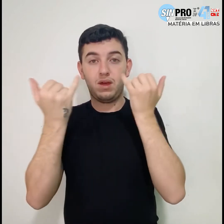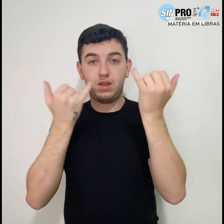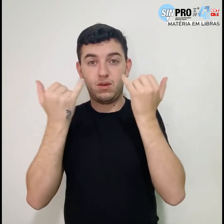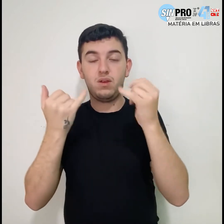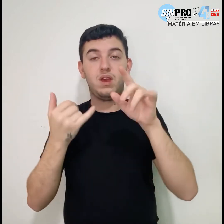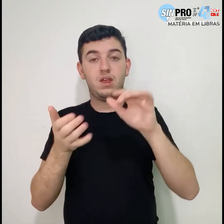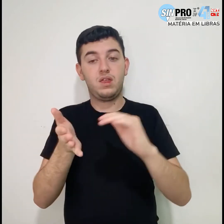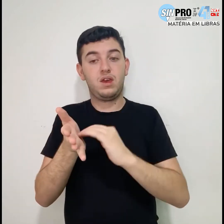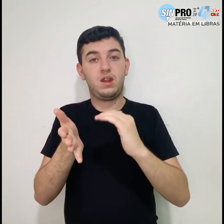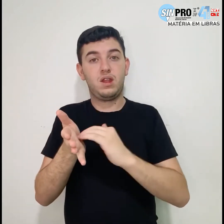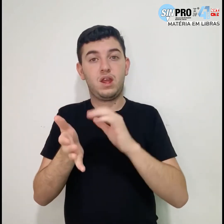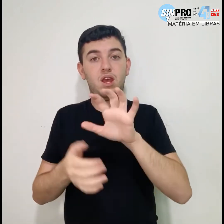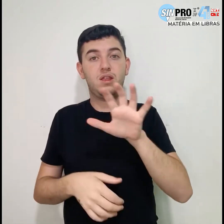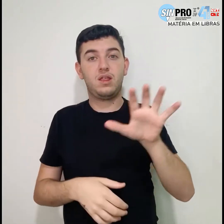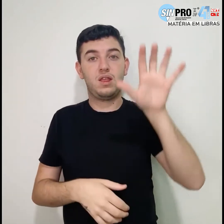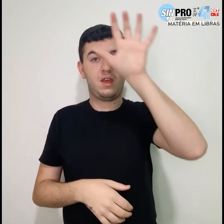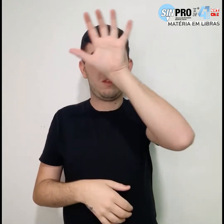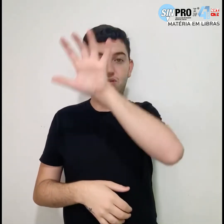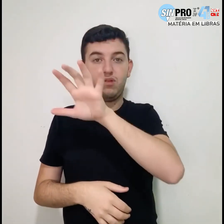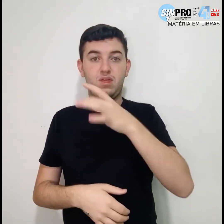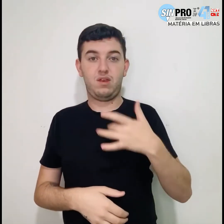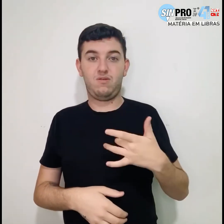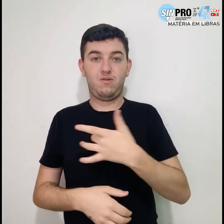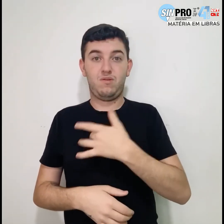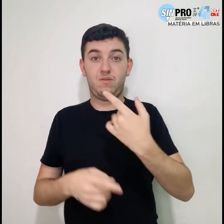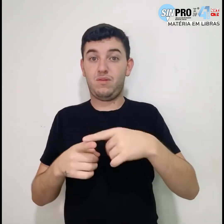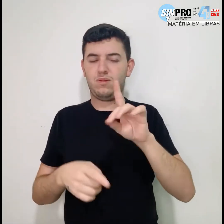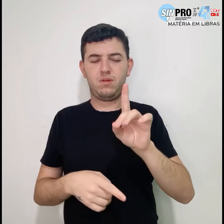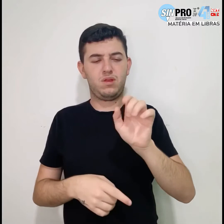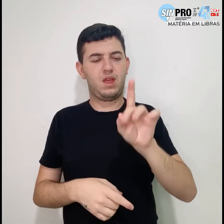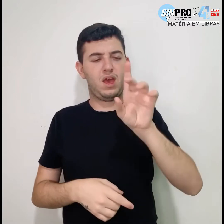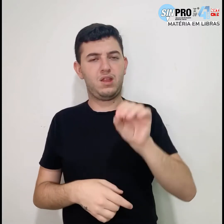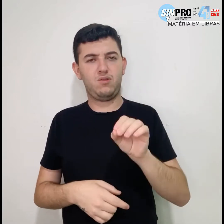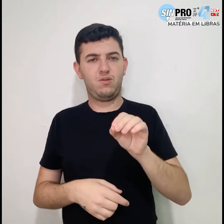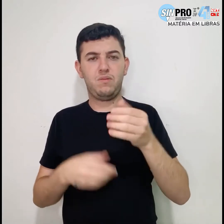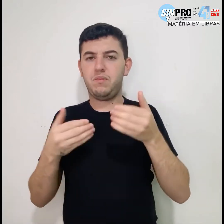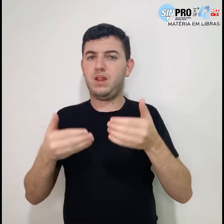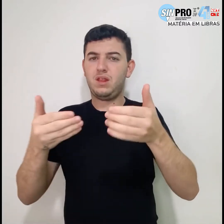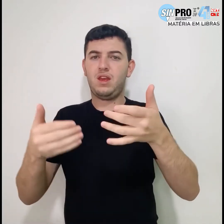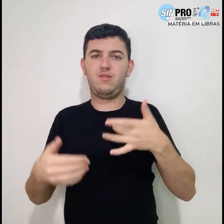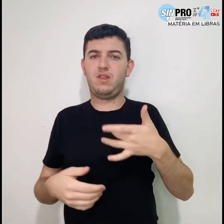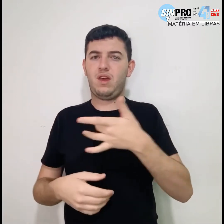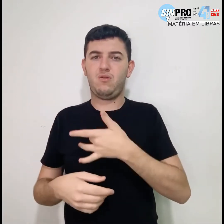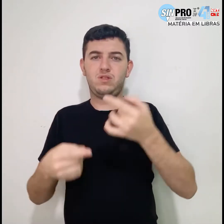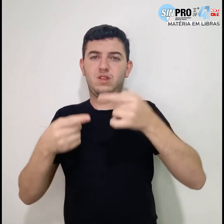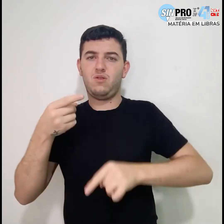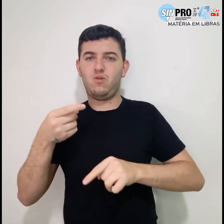saúde, porque os dados do Ministério da Saúde não correspondem à realidade da pandemia.